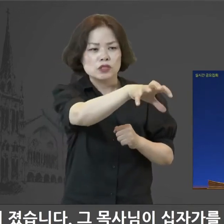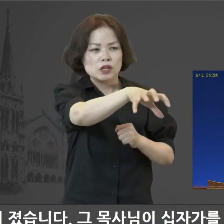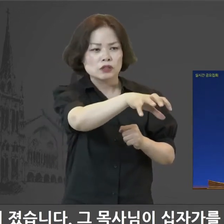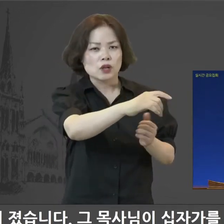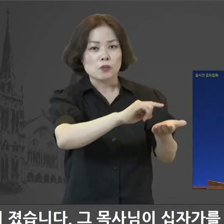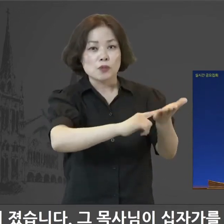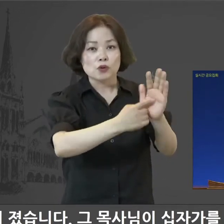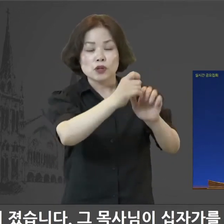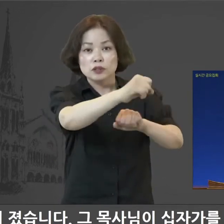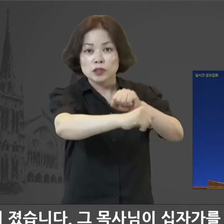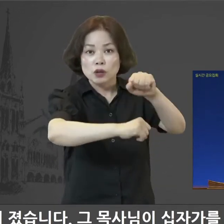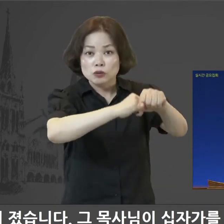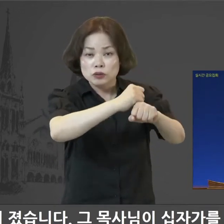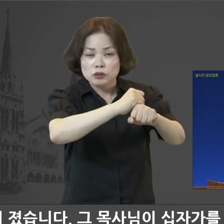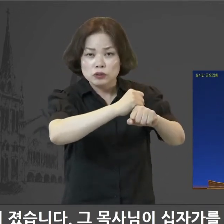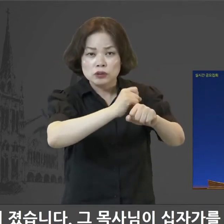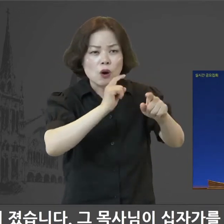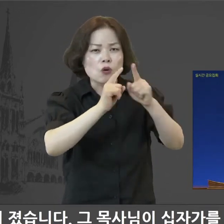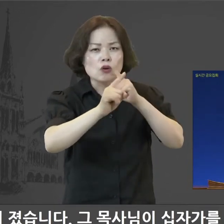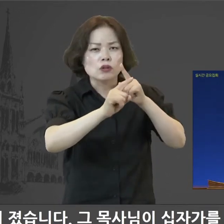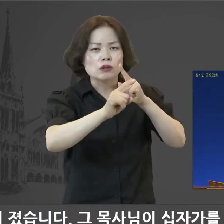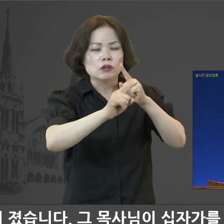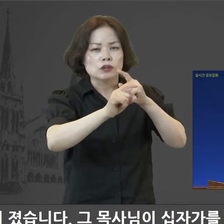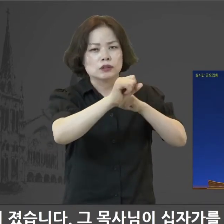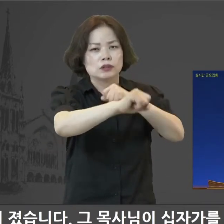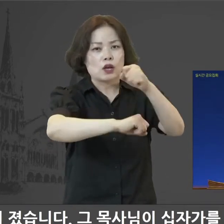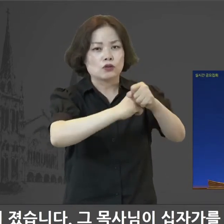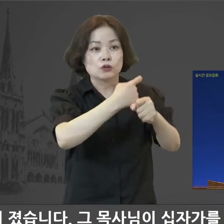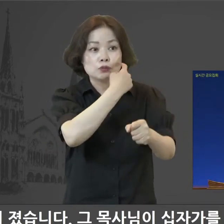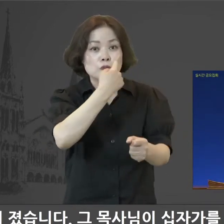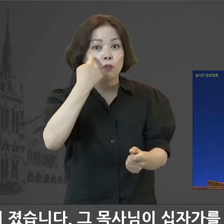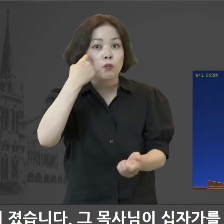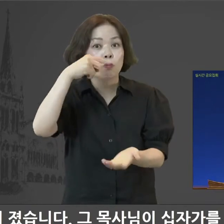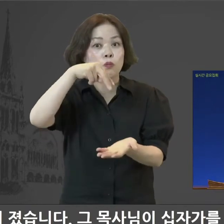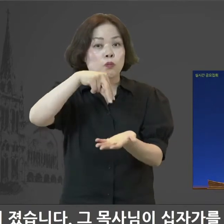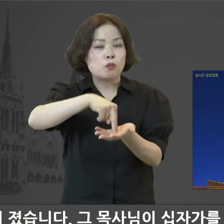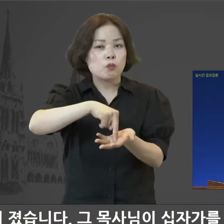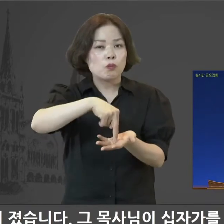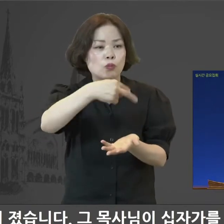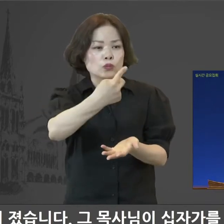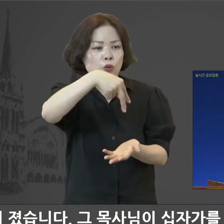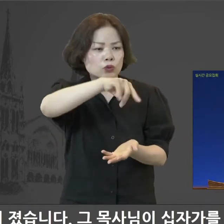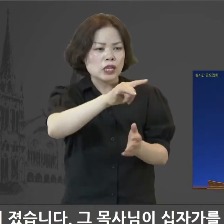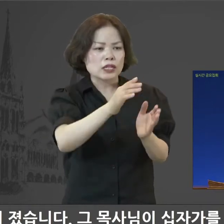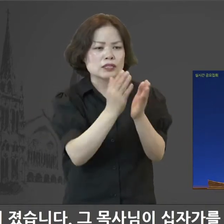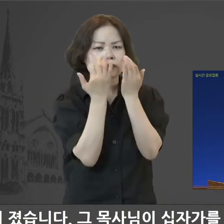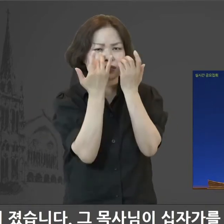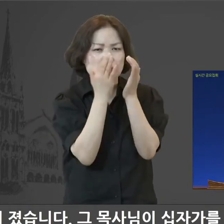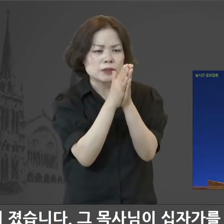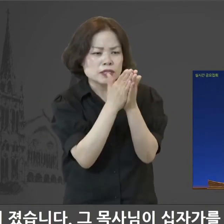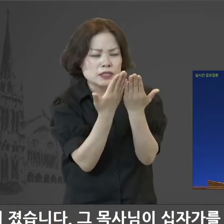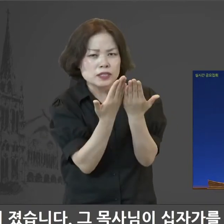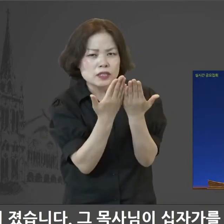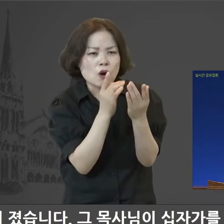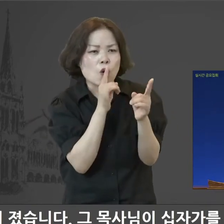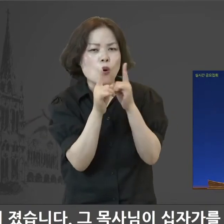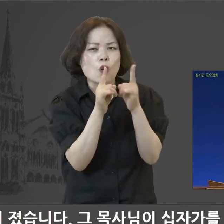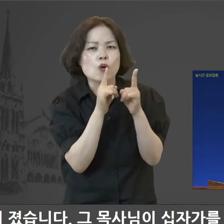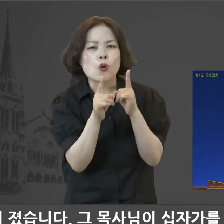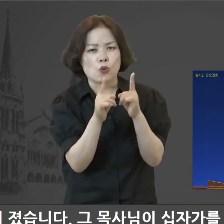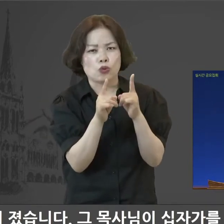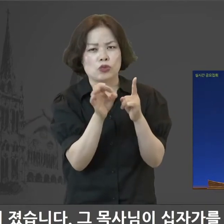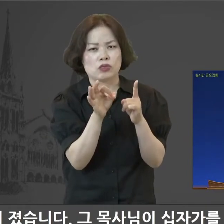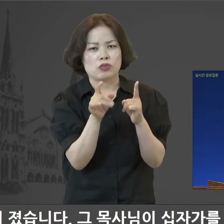표현의 자유나 언론의 자유를 보장한 거예요. 그러니까 도색 잡지일지라도 이게 그래도 이름이 언론사라고